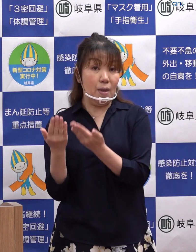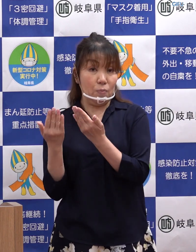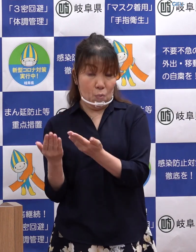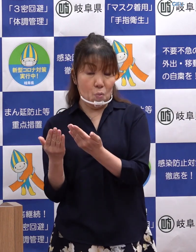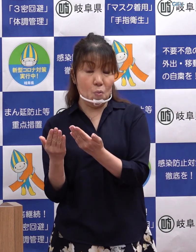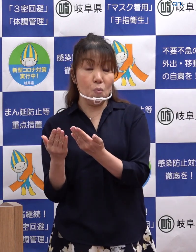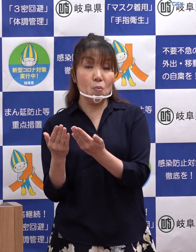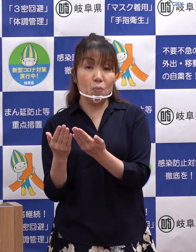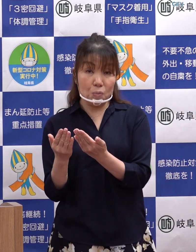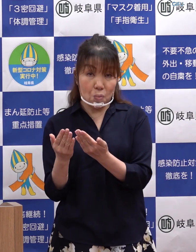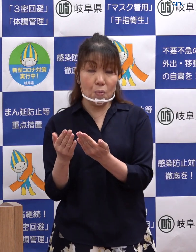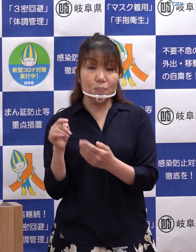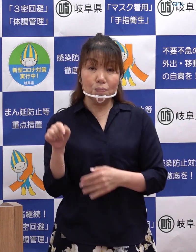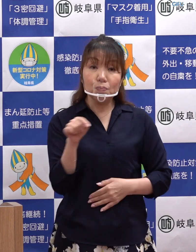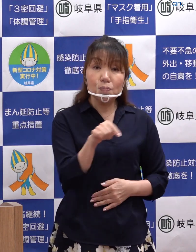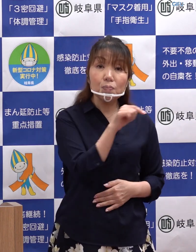における、